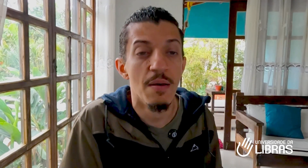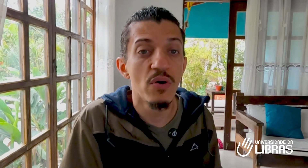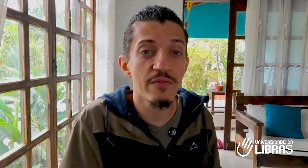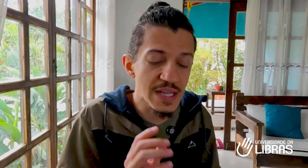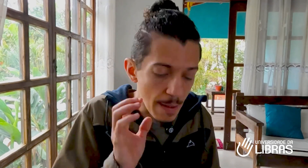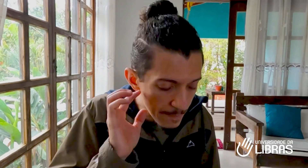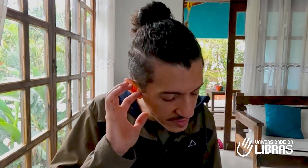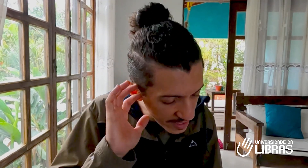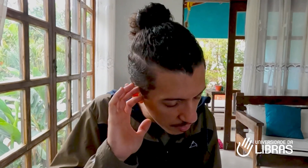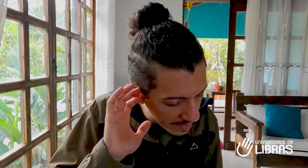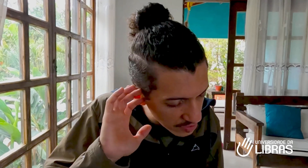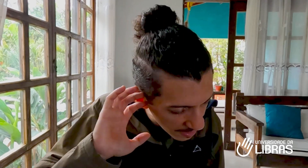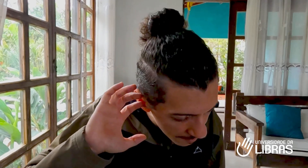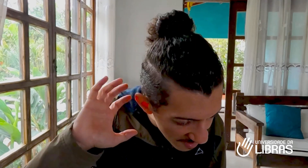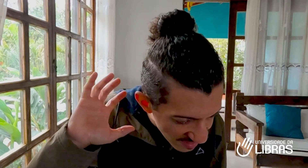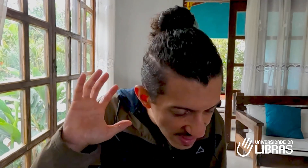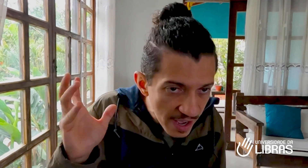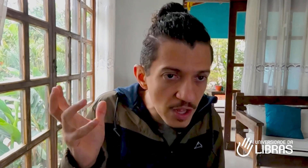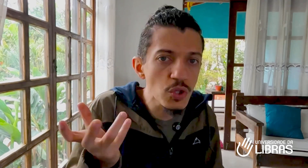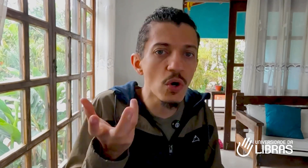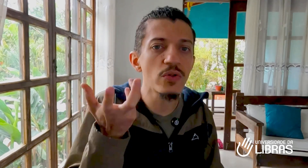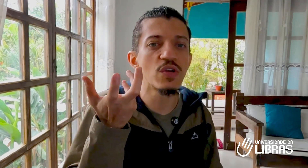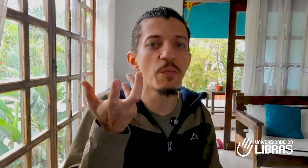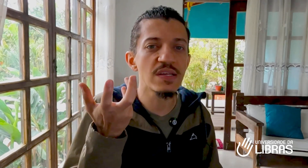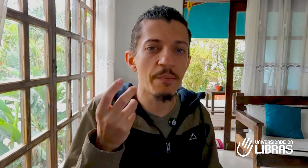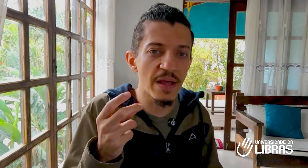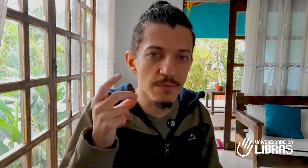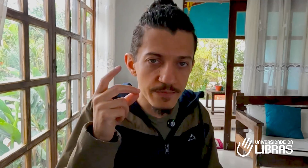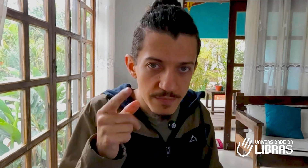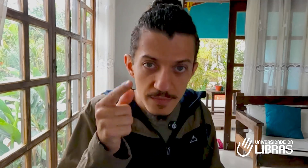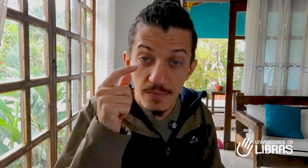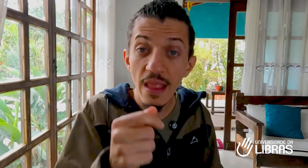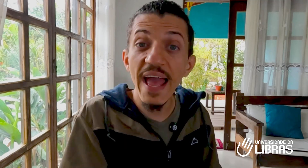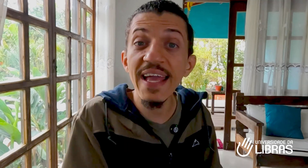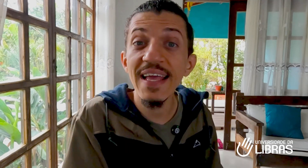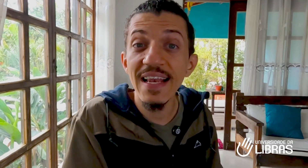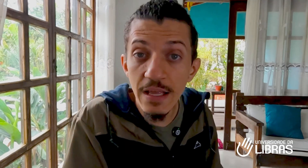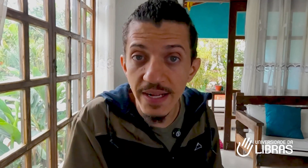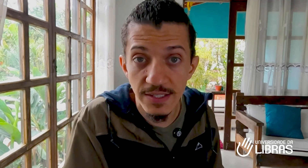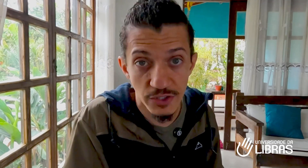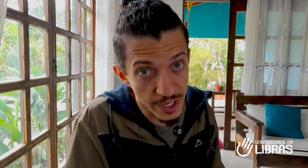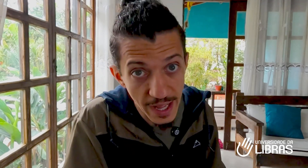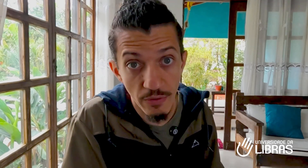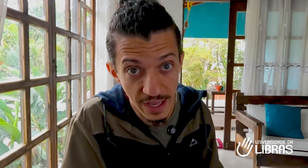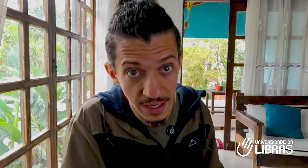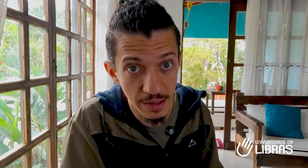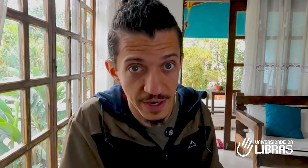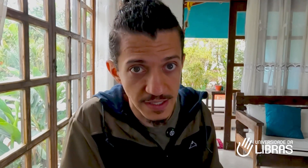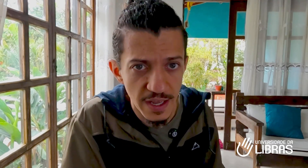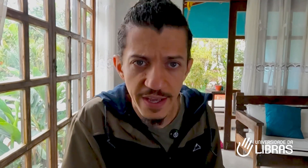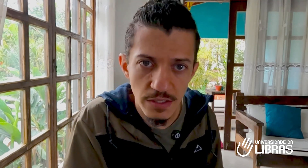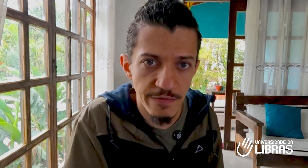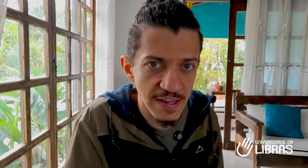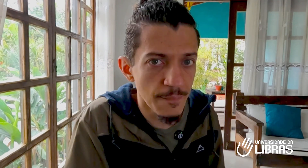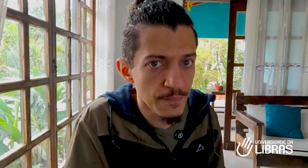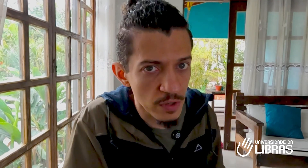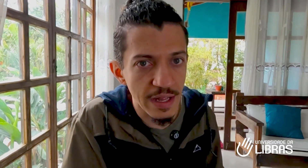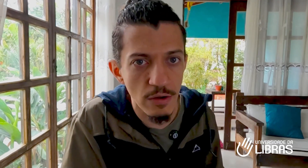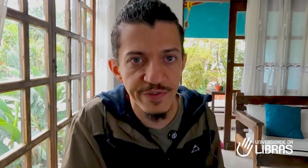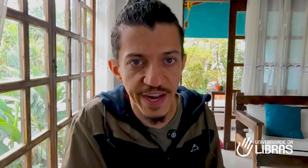você aprende realmente a ter todo o seu pensamento em Libras, direto em Libras. Isso faz total diferença.